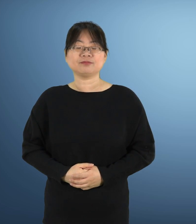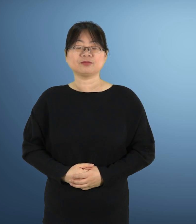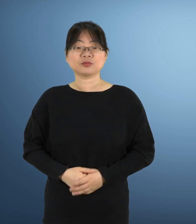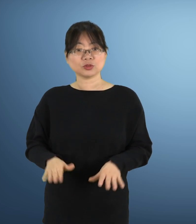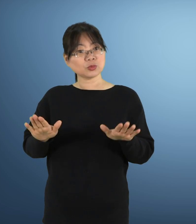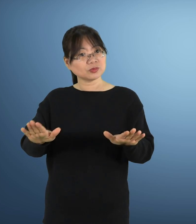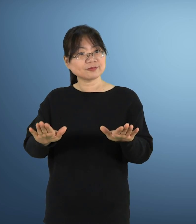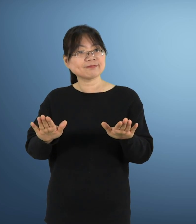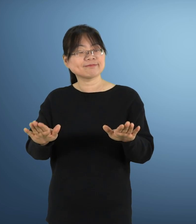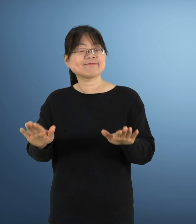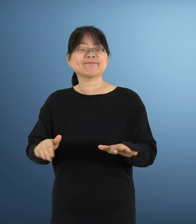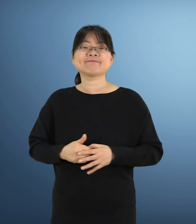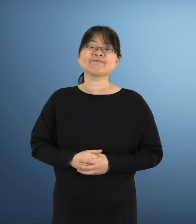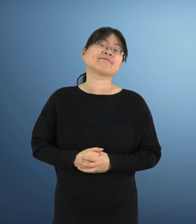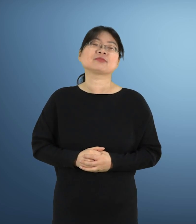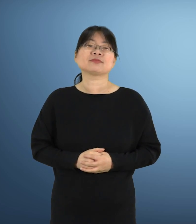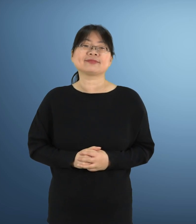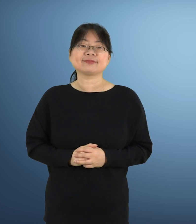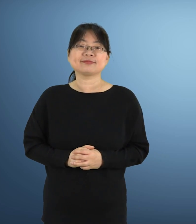오늘은